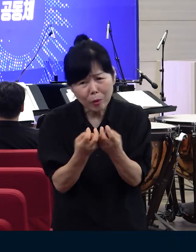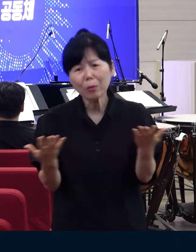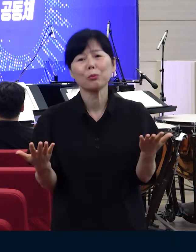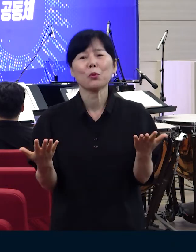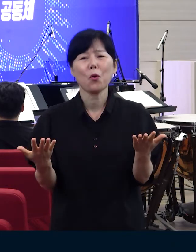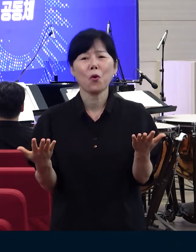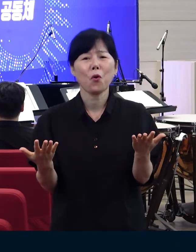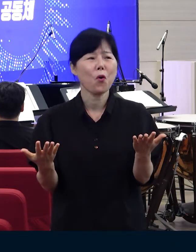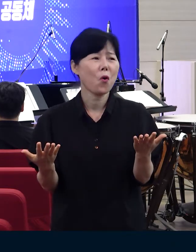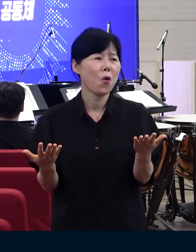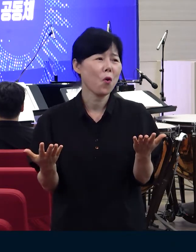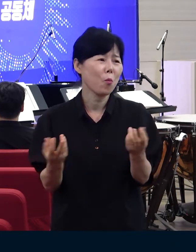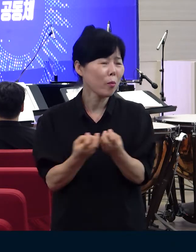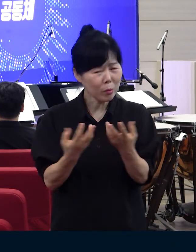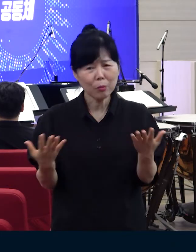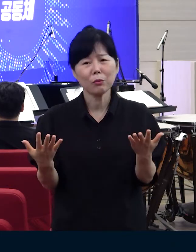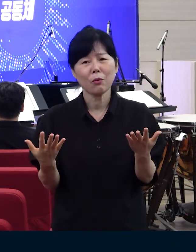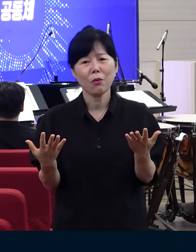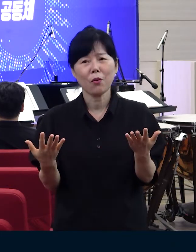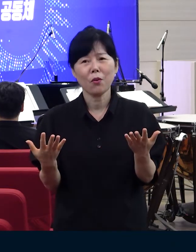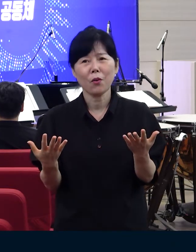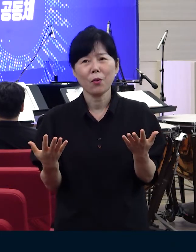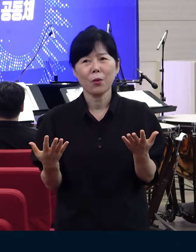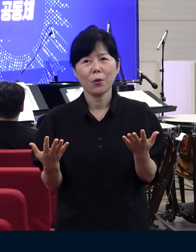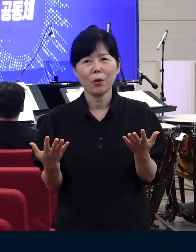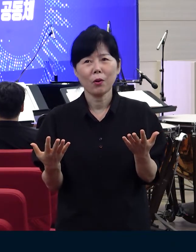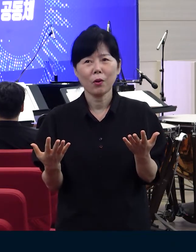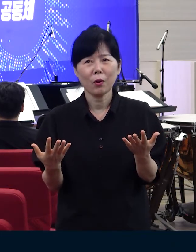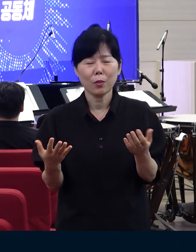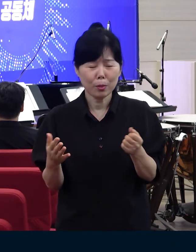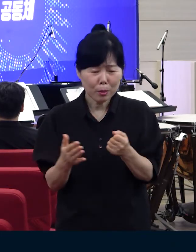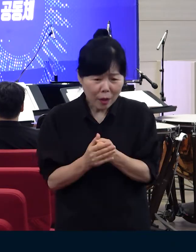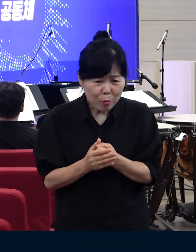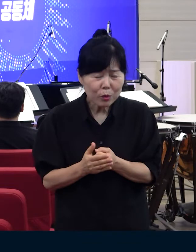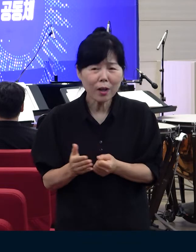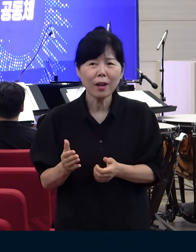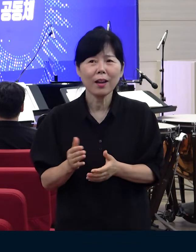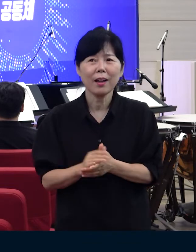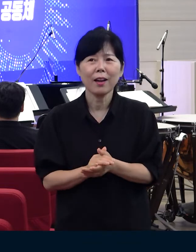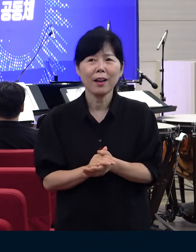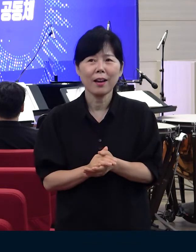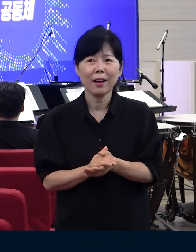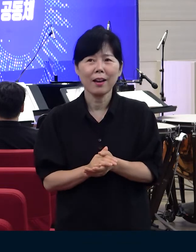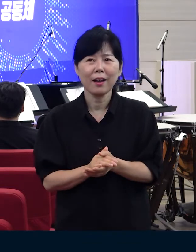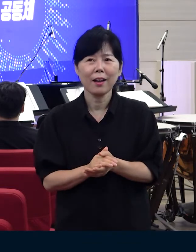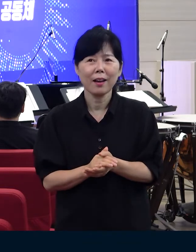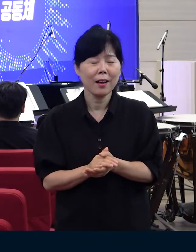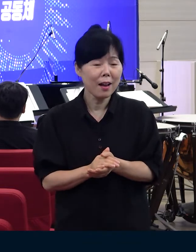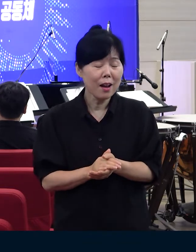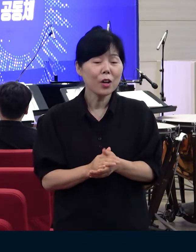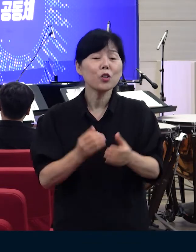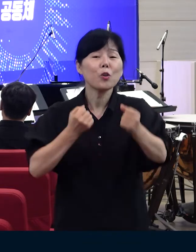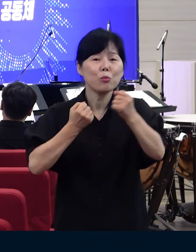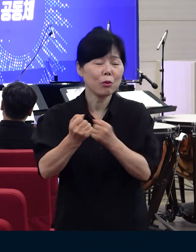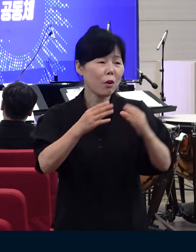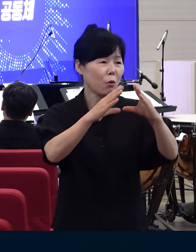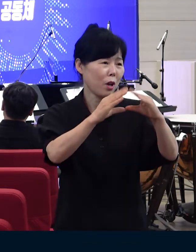자, 그런데 기근 때문에 어쩔 수 없이 그런 상황으로 하지만 들어갈 수밖에 없는